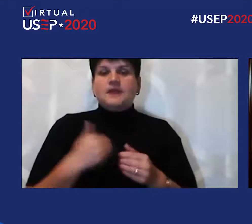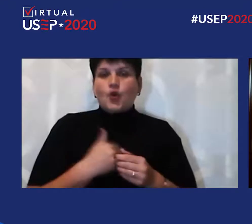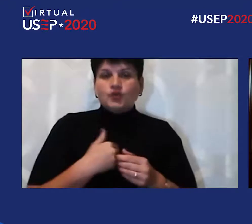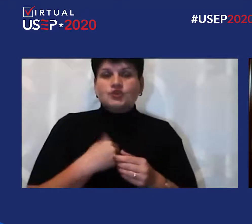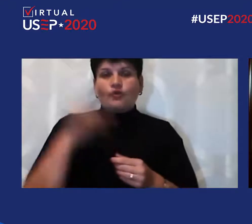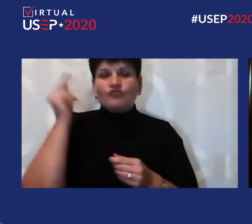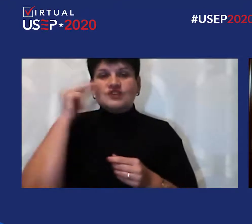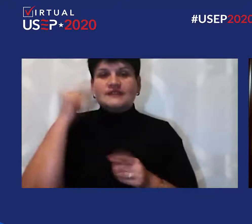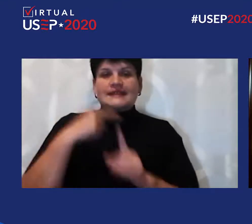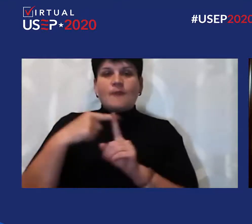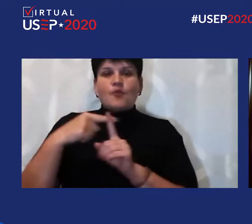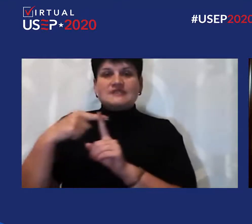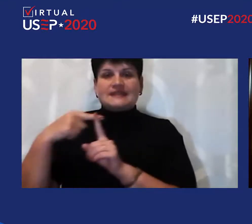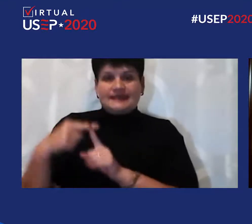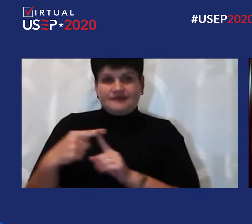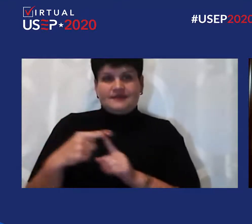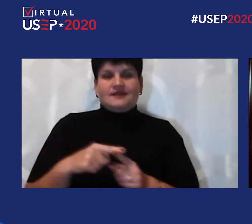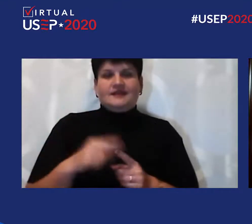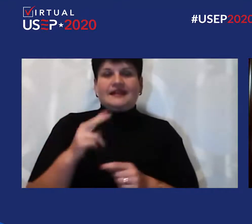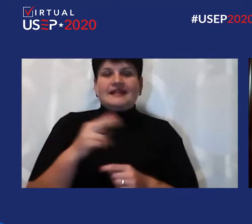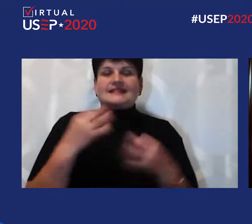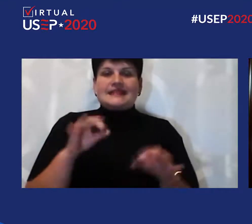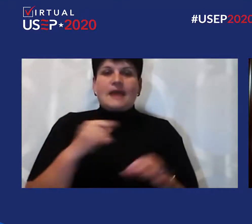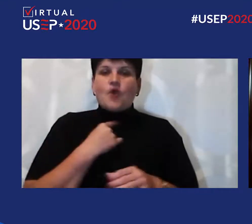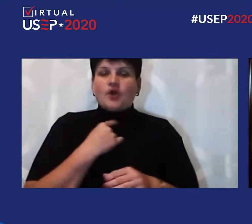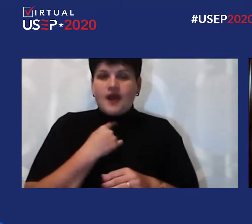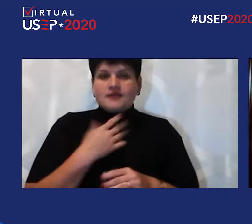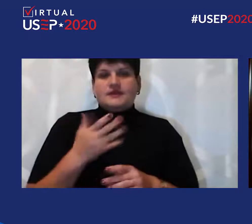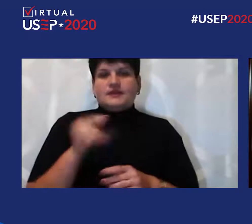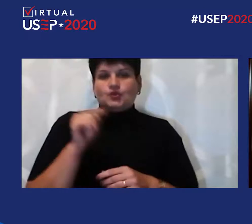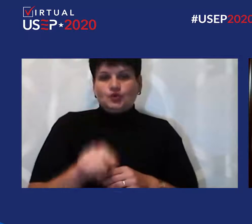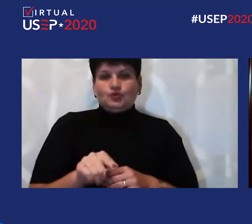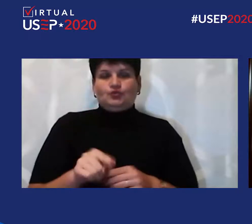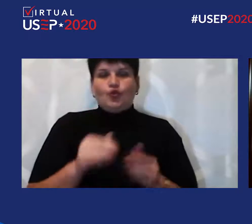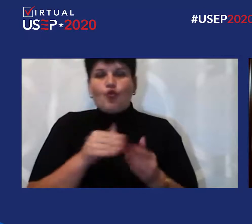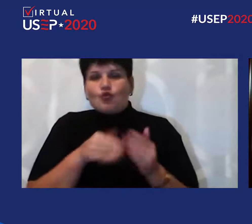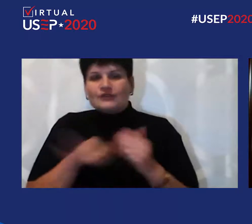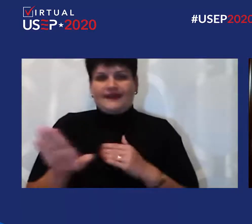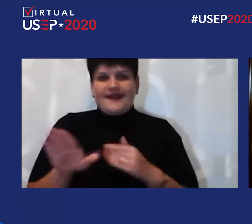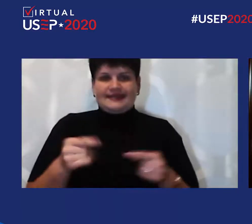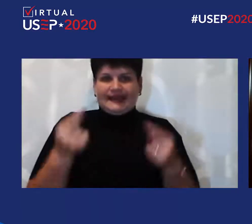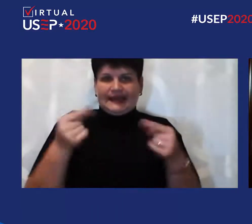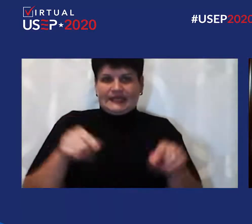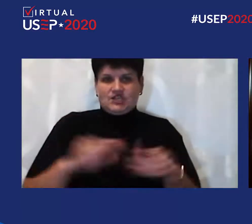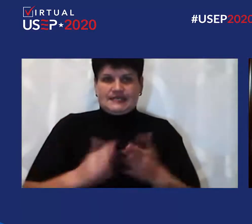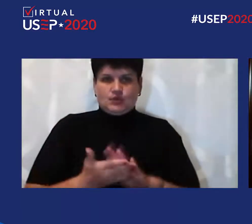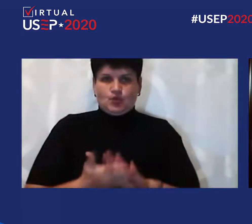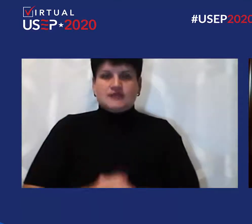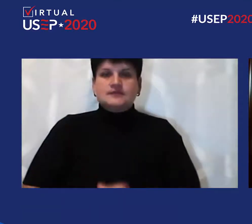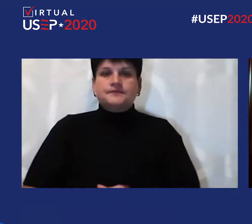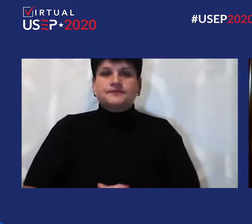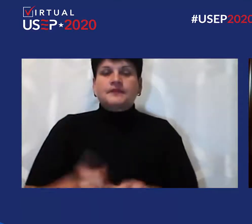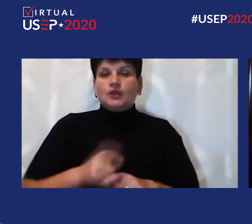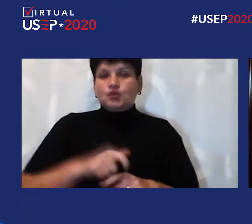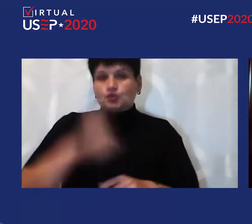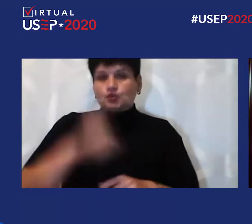ласка, to continue прочитайте to learn якихось from the позитивних. positive aspects of the American democracy. So please avoid any uh, Дуже